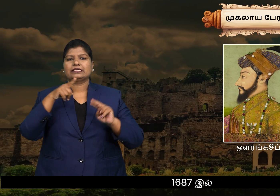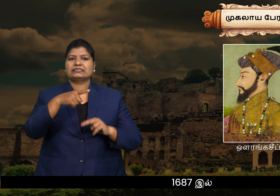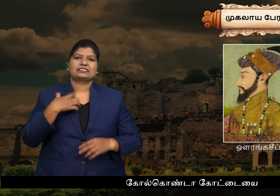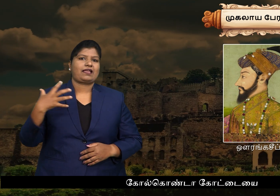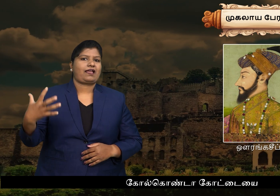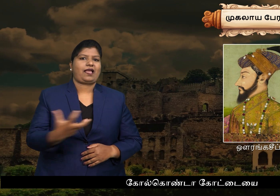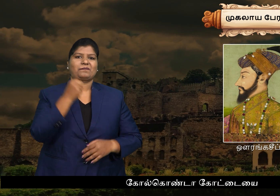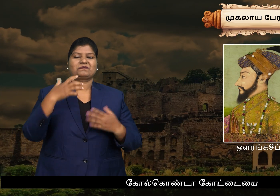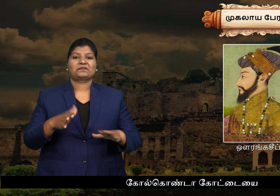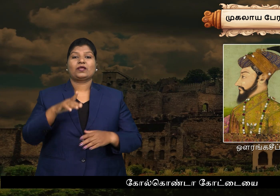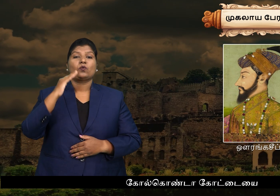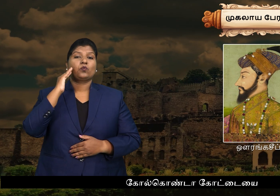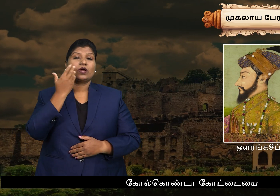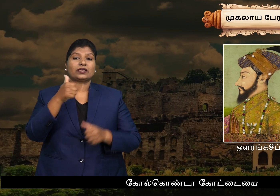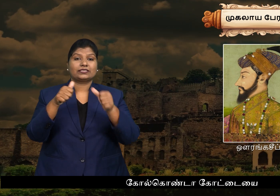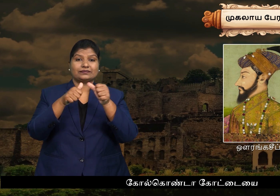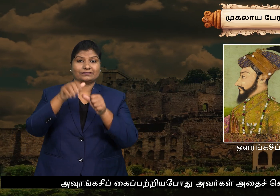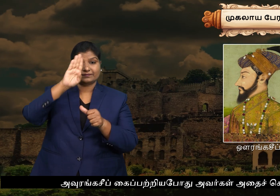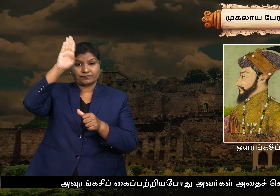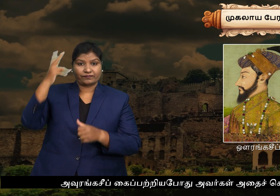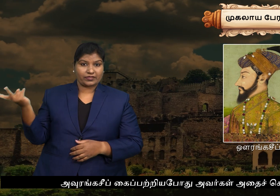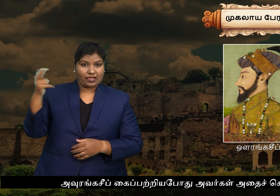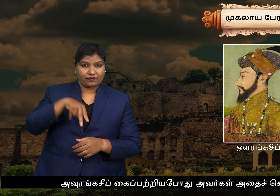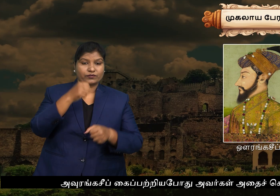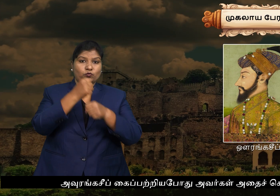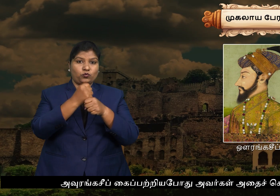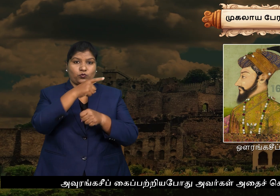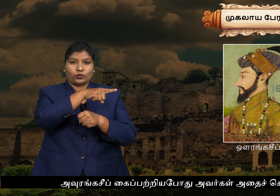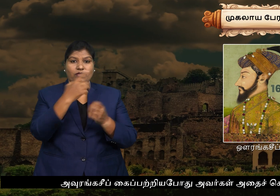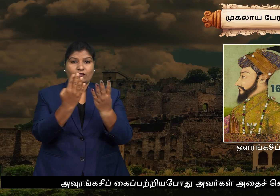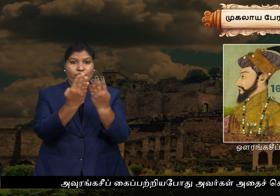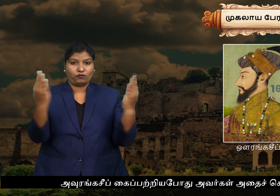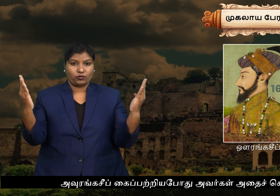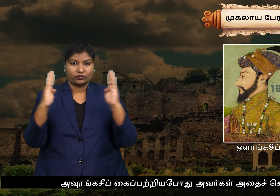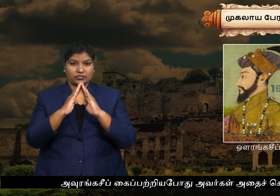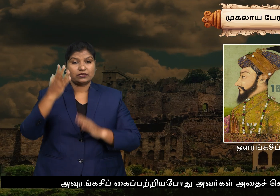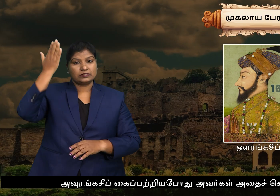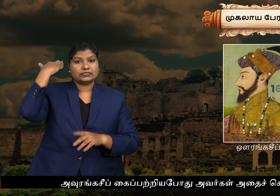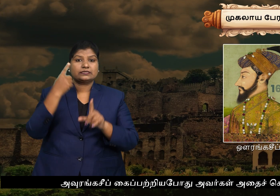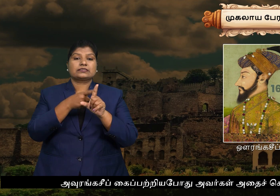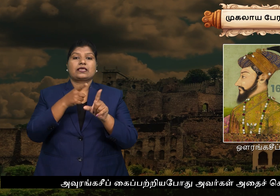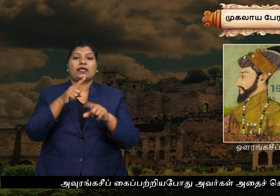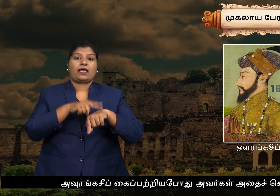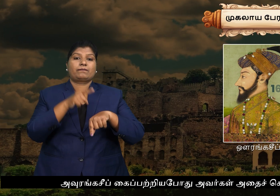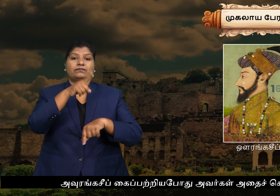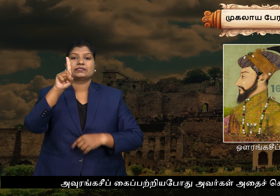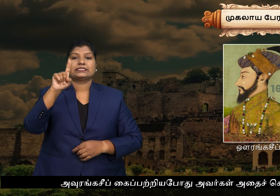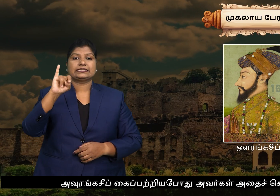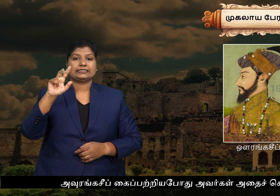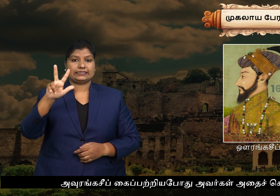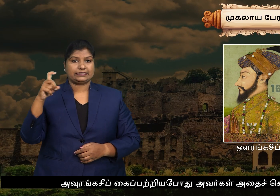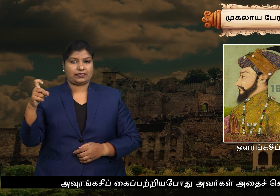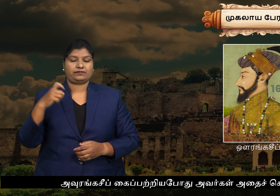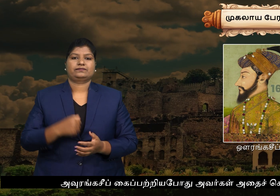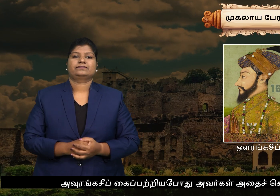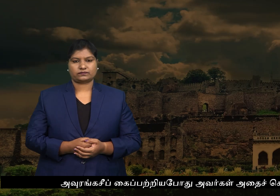1687 கோல்கொண்டா கோட்டையை அவுரங்கசீப் கைப்பற்றிய போது அவர்கள் அதை செய்தனர்.